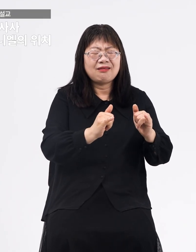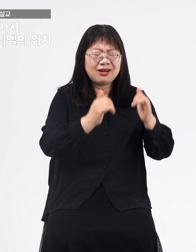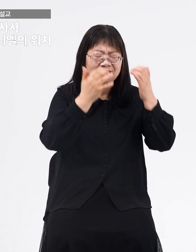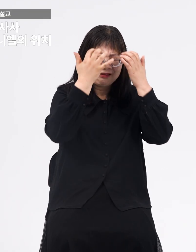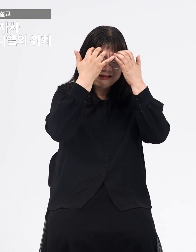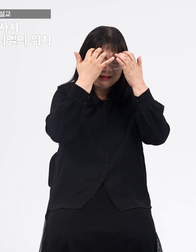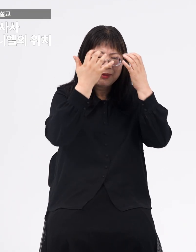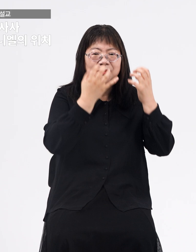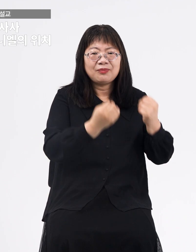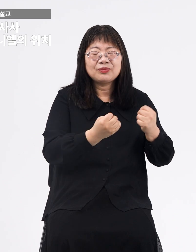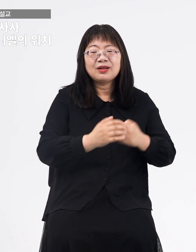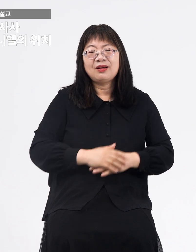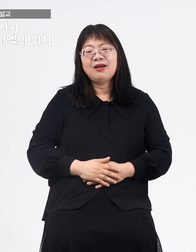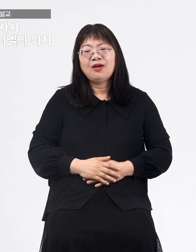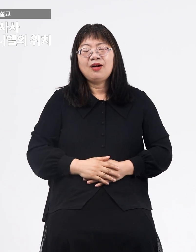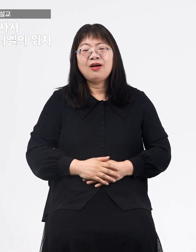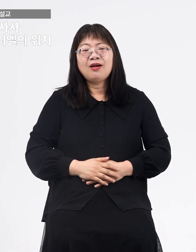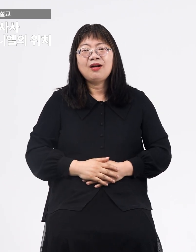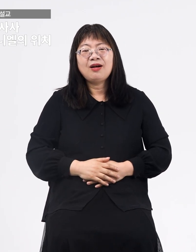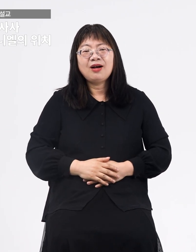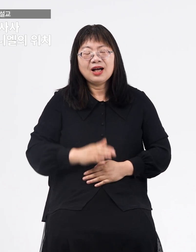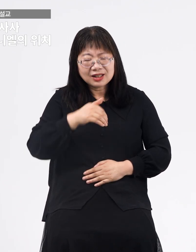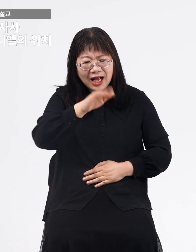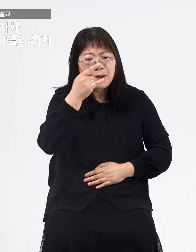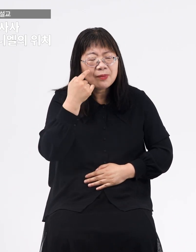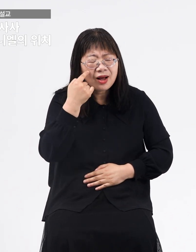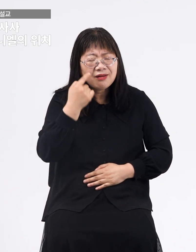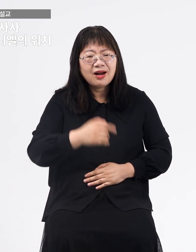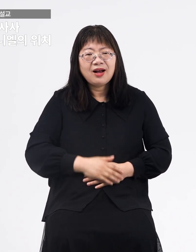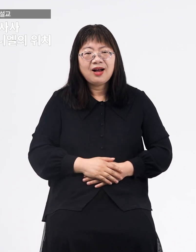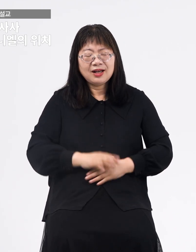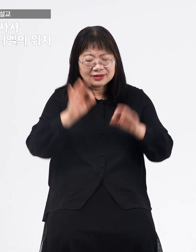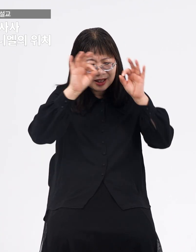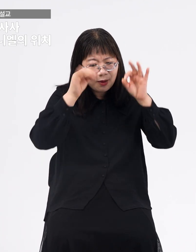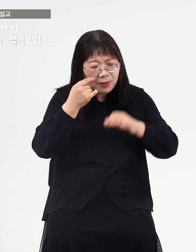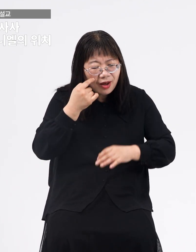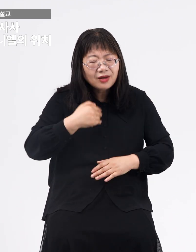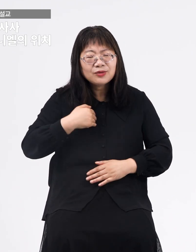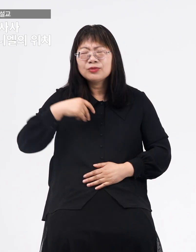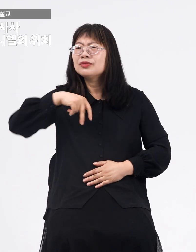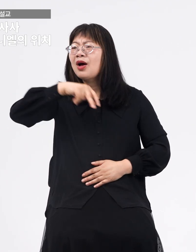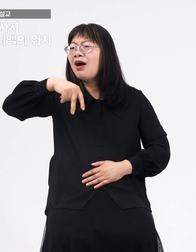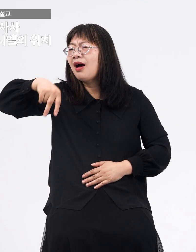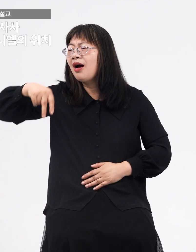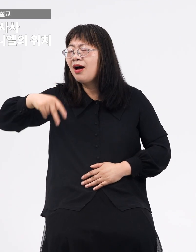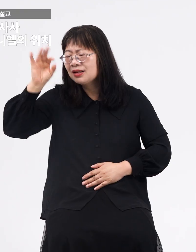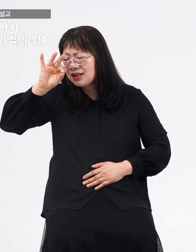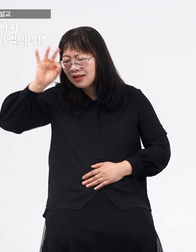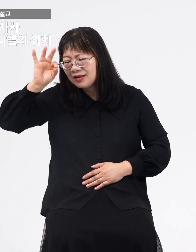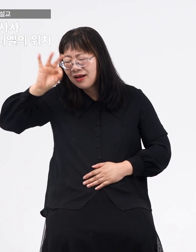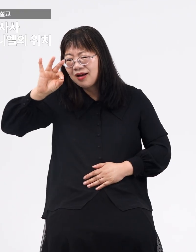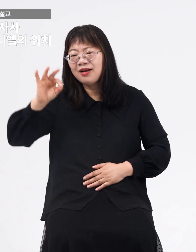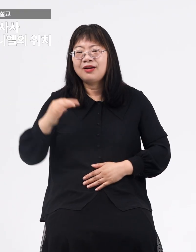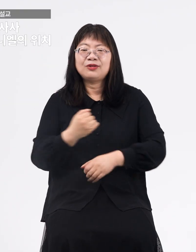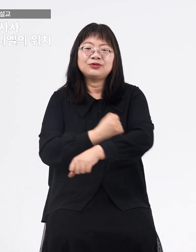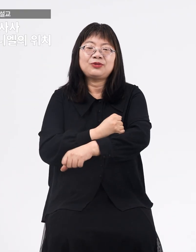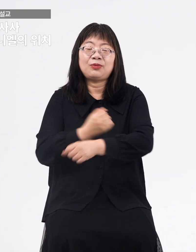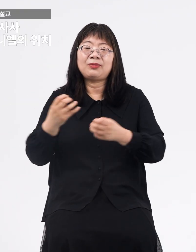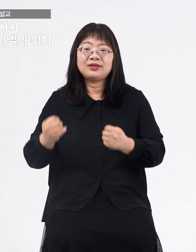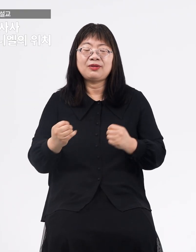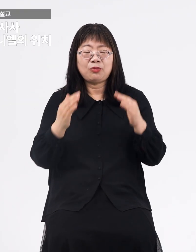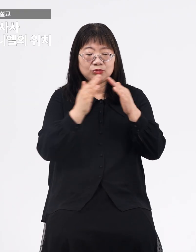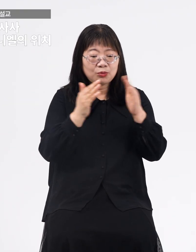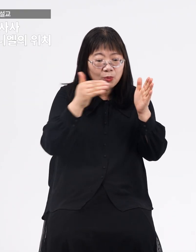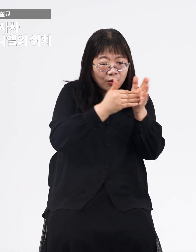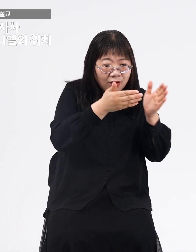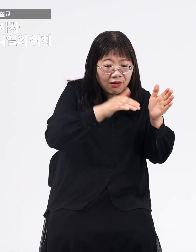좀 한번 알아봐라, 가봐라. 저도 돌아다녀보고. 또 집에